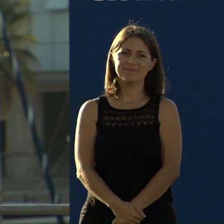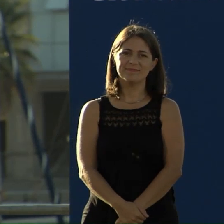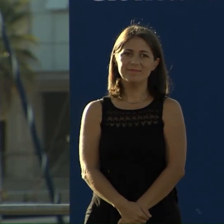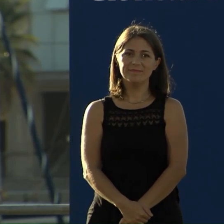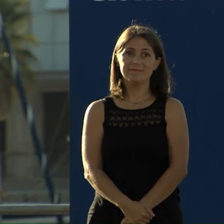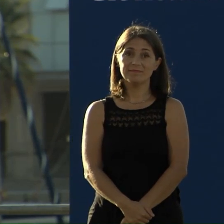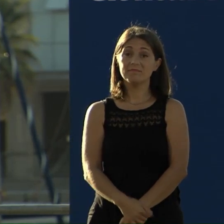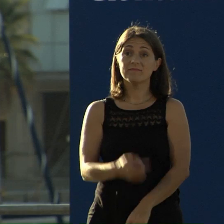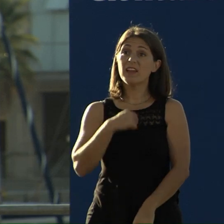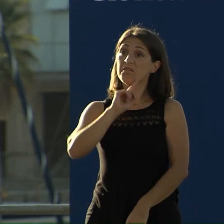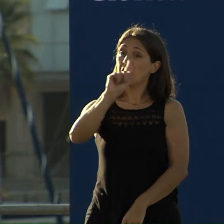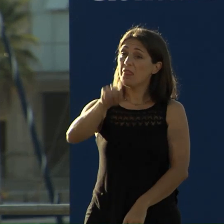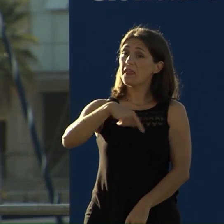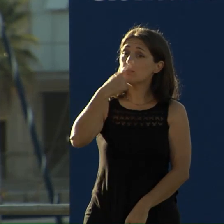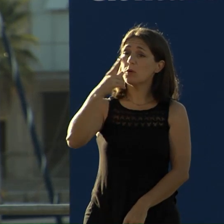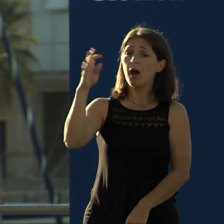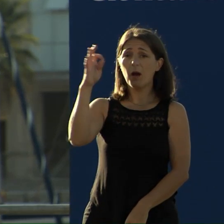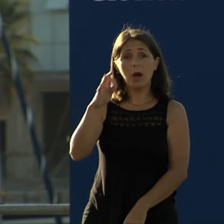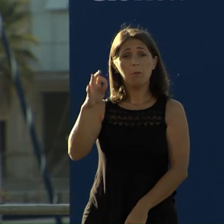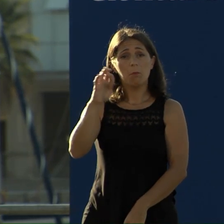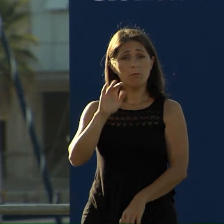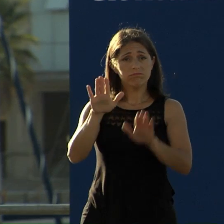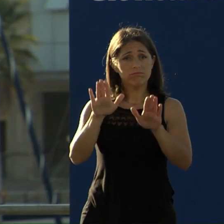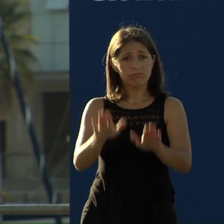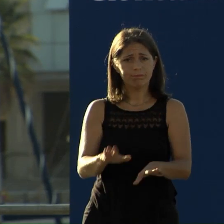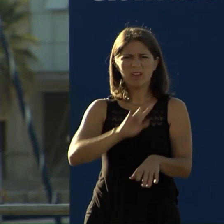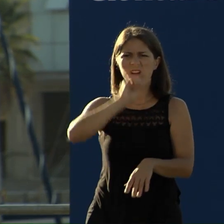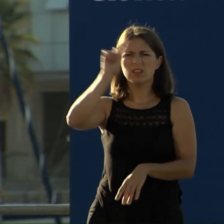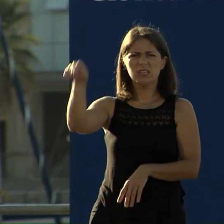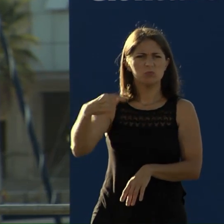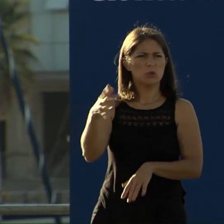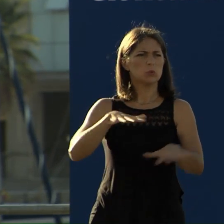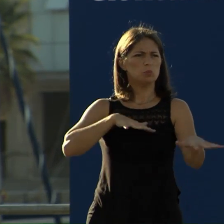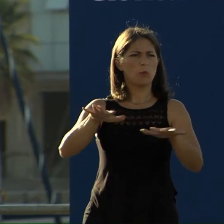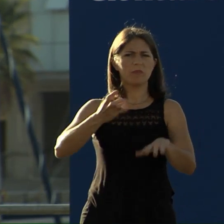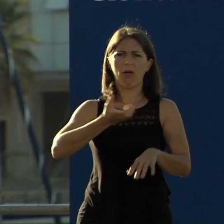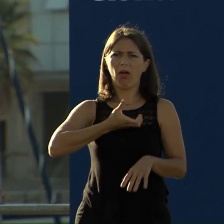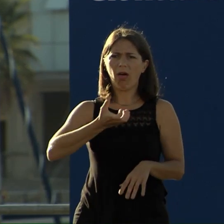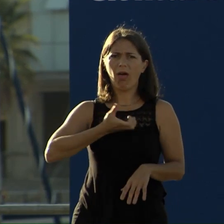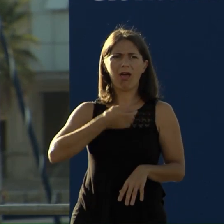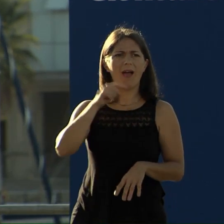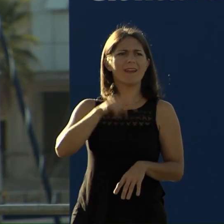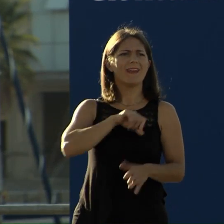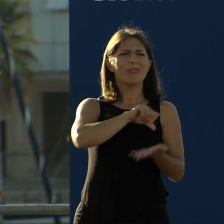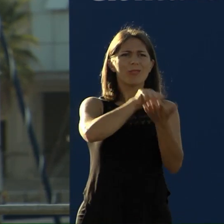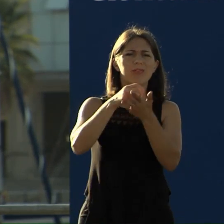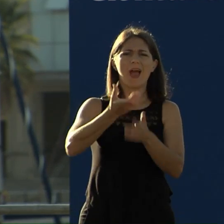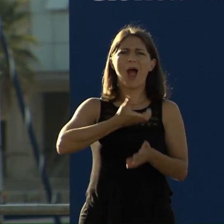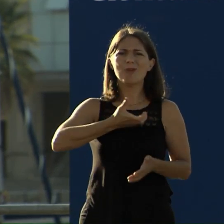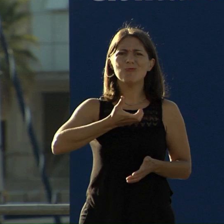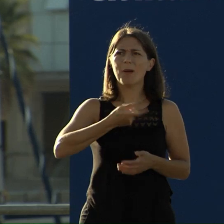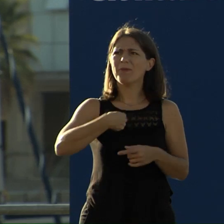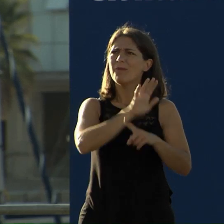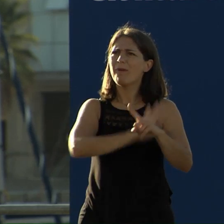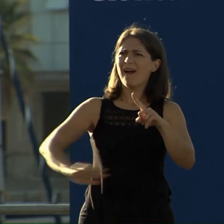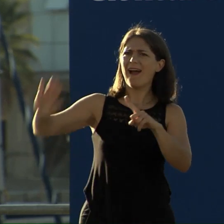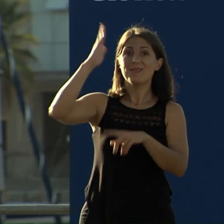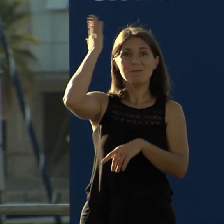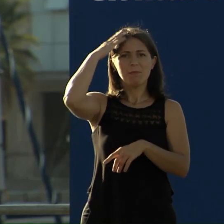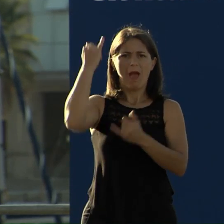Luego llegó Podemos. Luego llegaron los movimientos municipalistas. Llegó el cambio a los principales ayuntamientos del Estado.